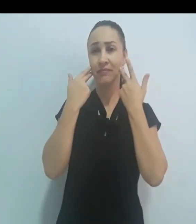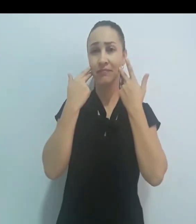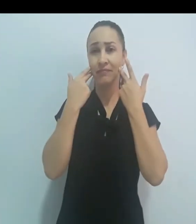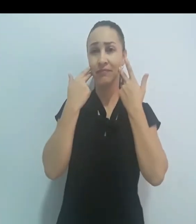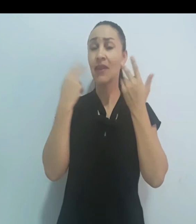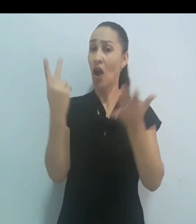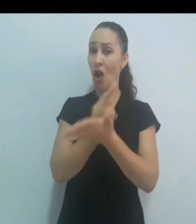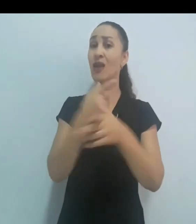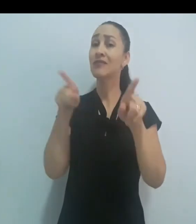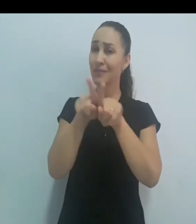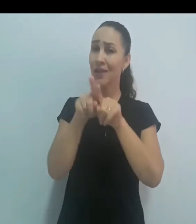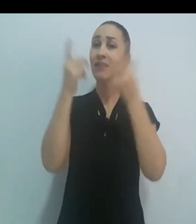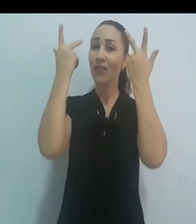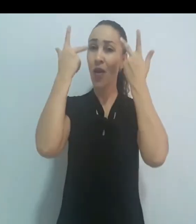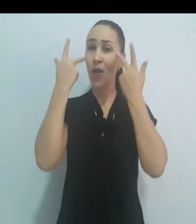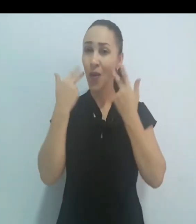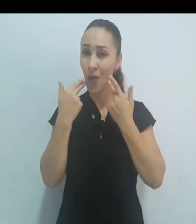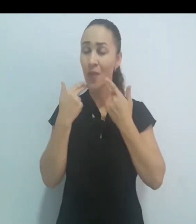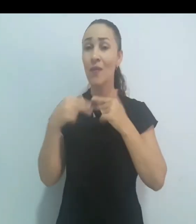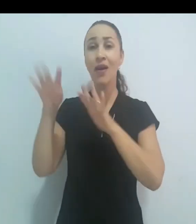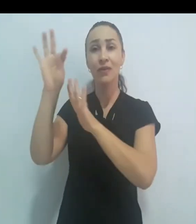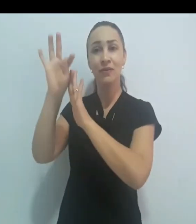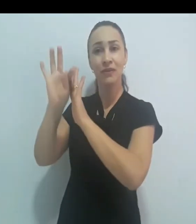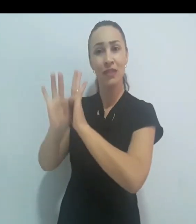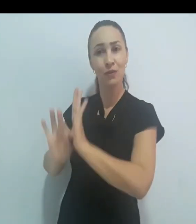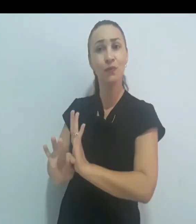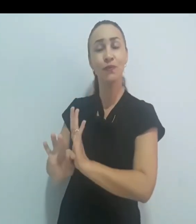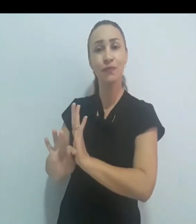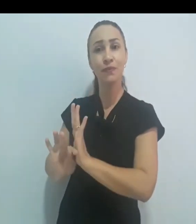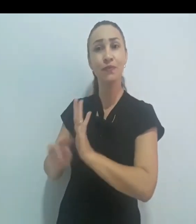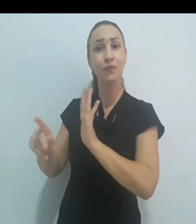comum. Assim como é comum nos textos